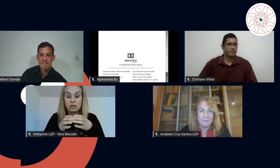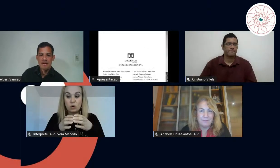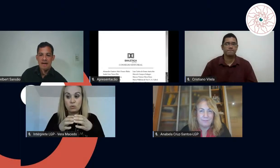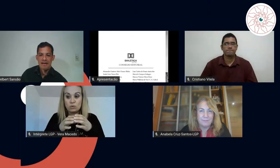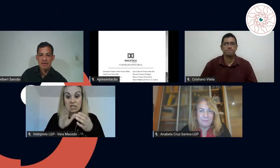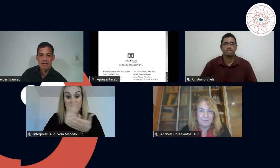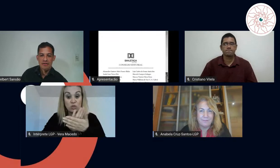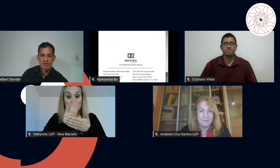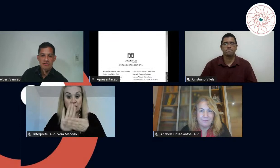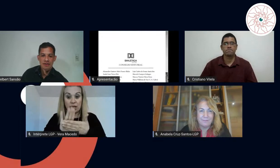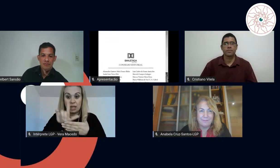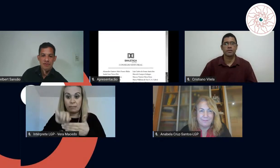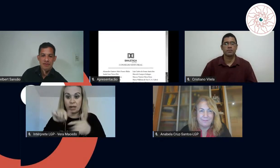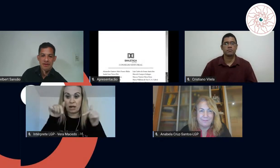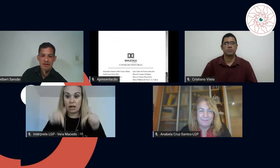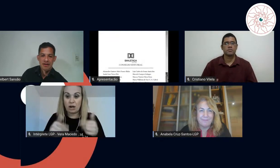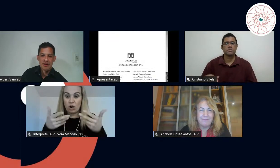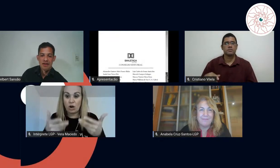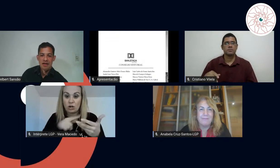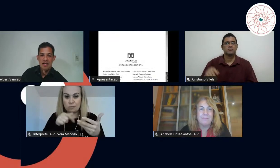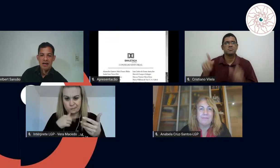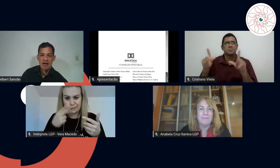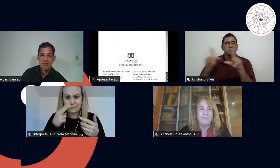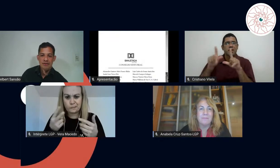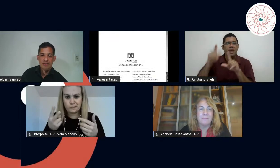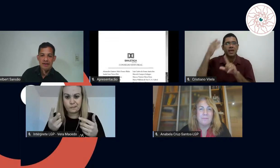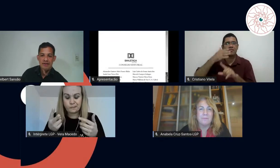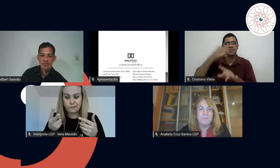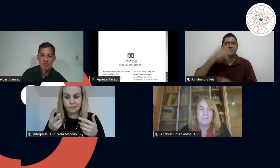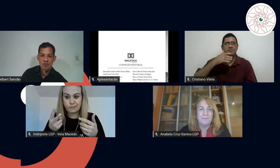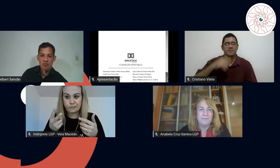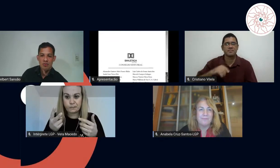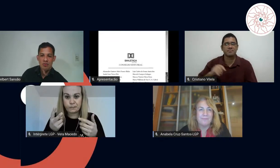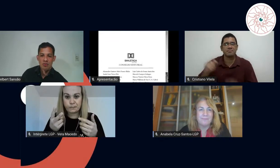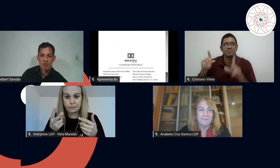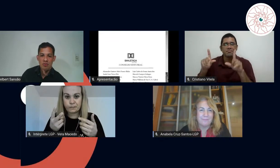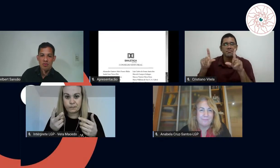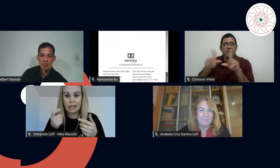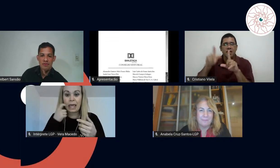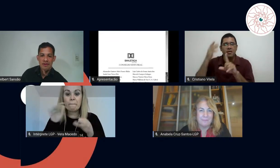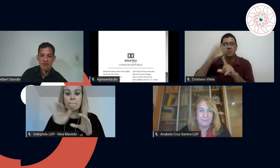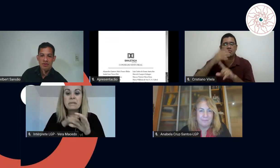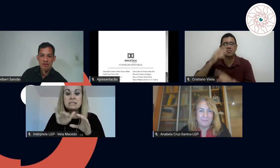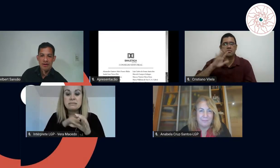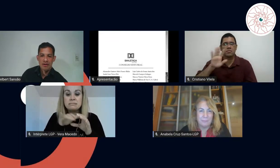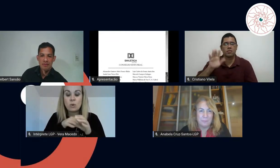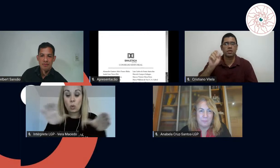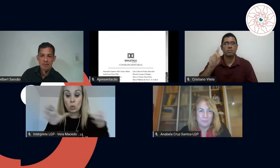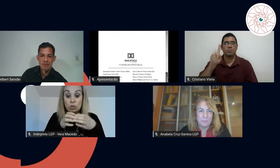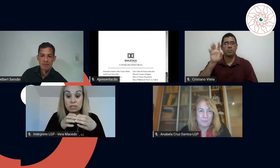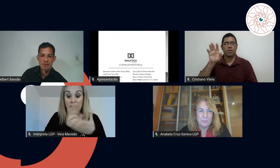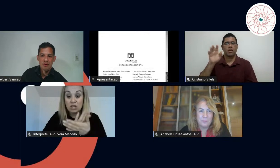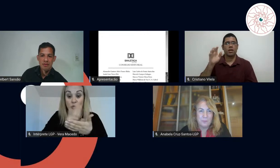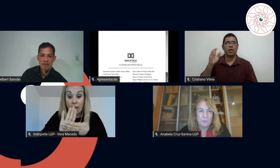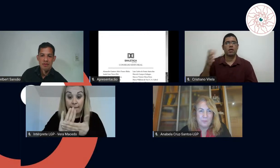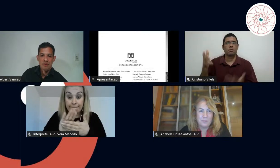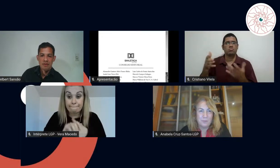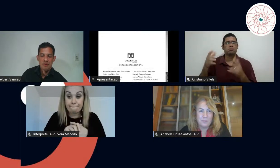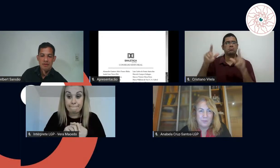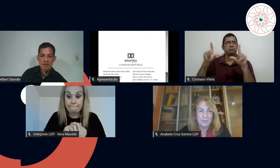editorial. Aí agora nós conseguimos ver aqui a os integrantes do do Conselho Editorial.